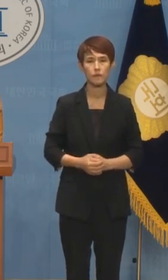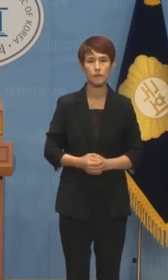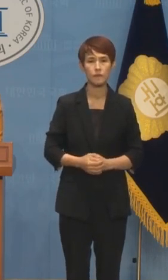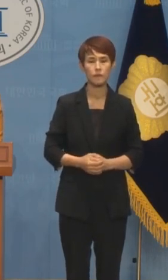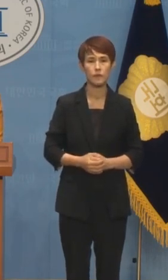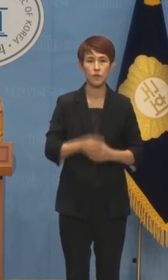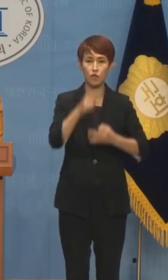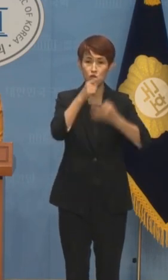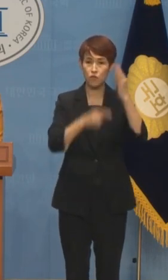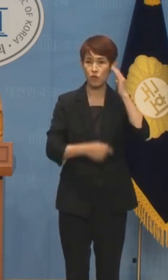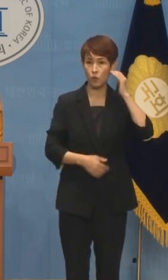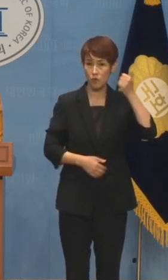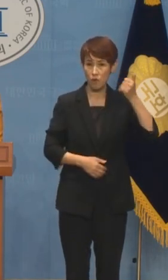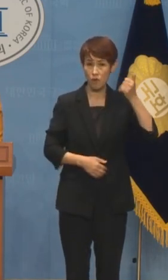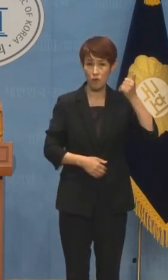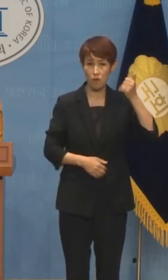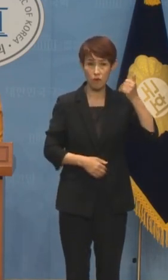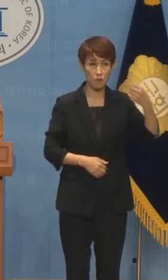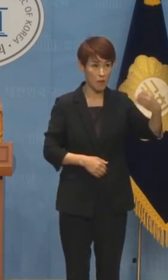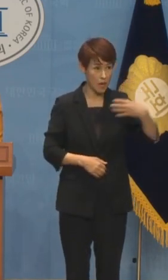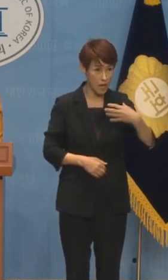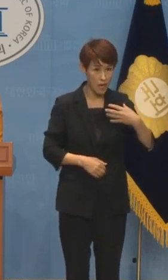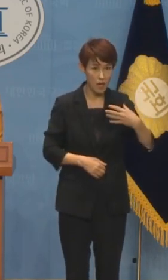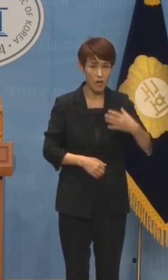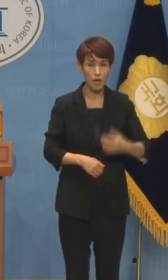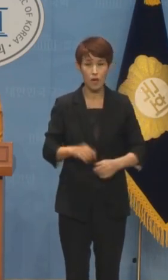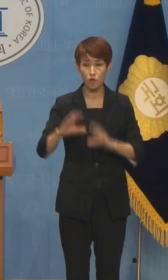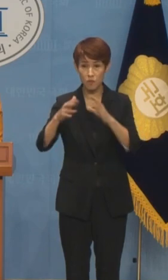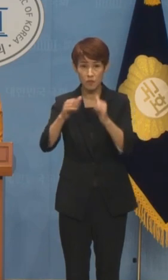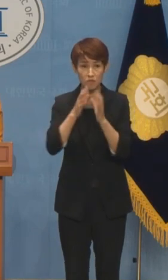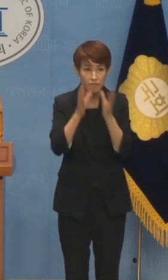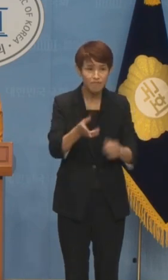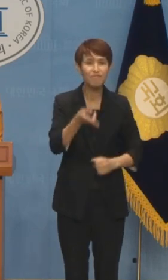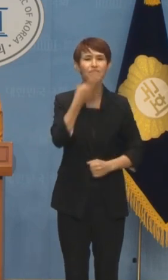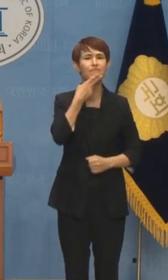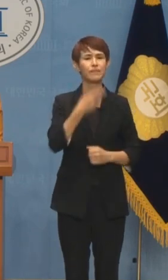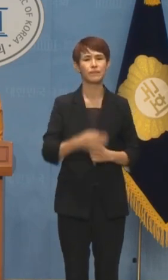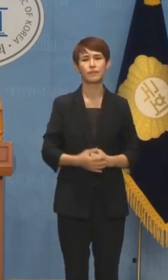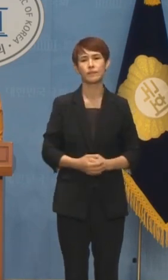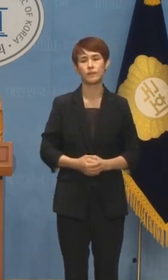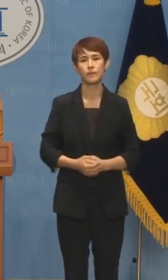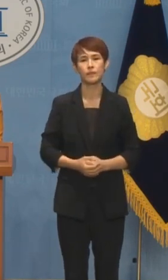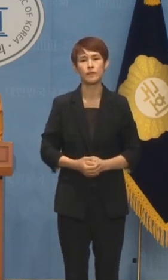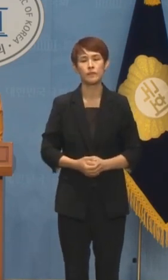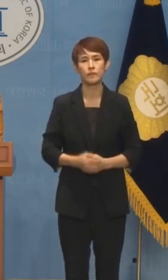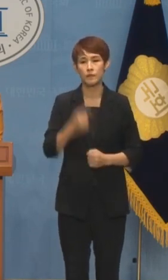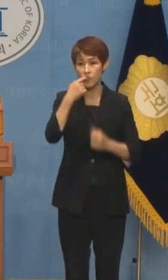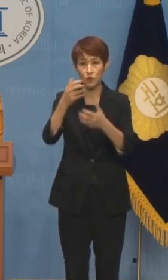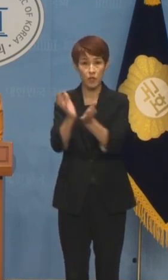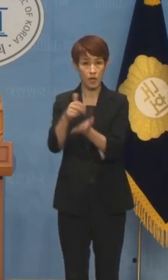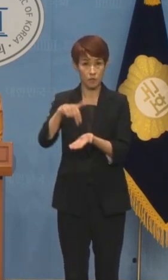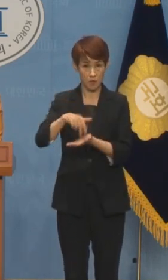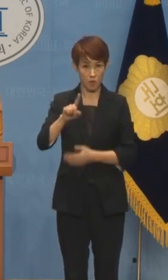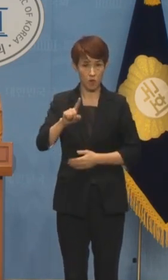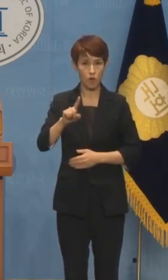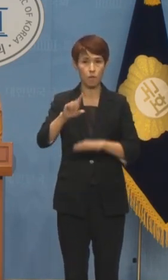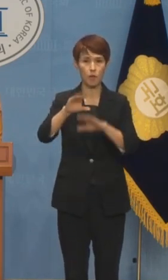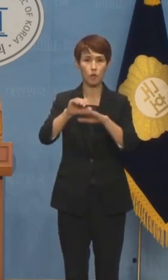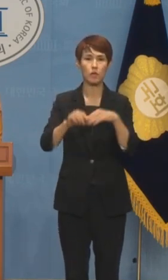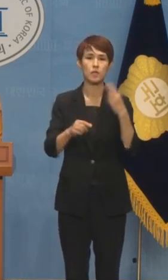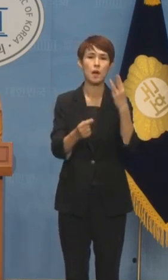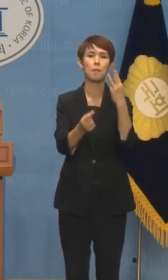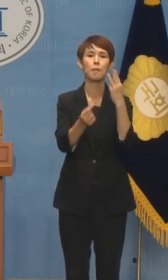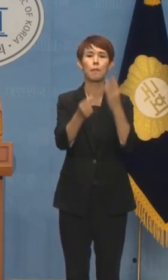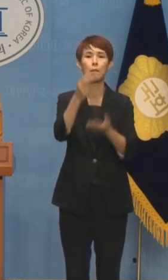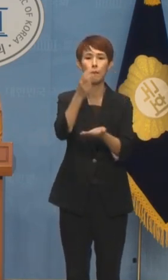이상 윤 대통령 말에 속으실 국민은 없습니다. 더불어민주당은 방송 3법을